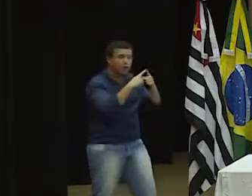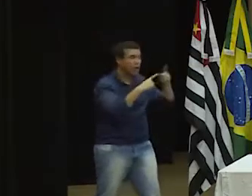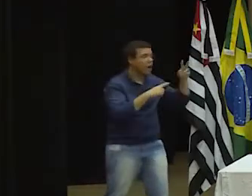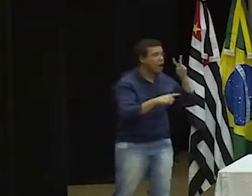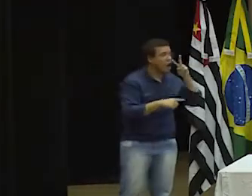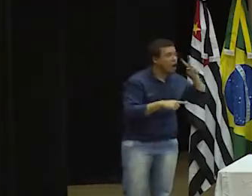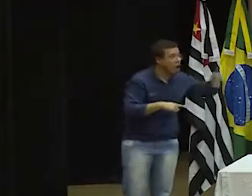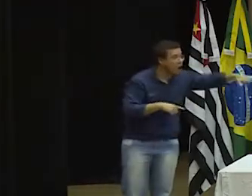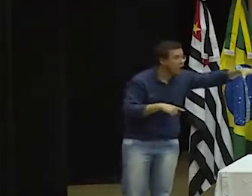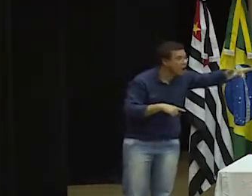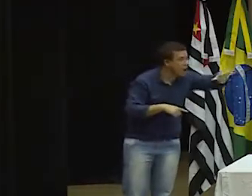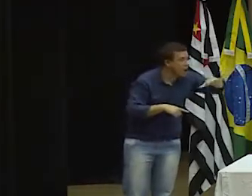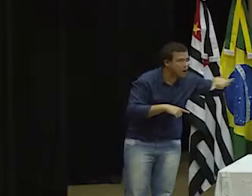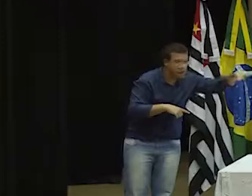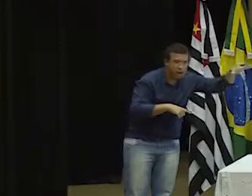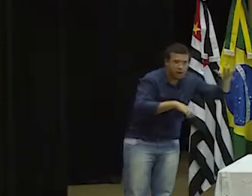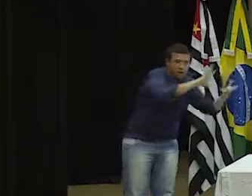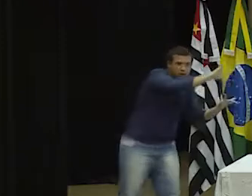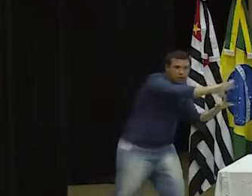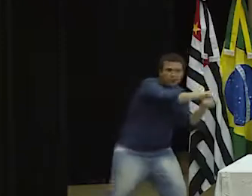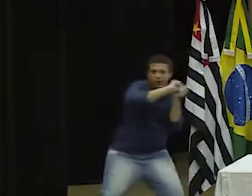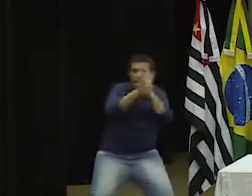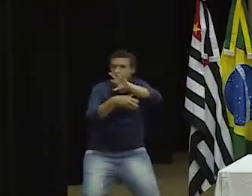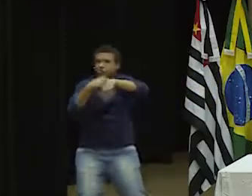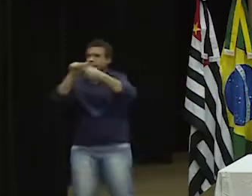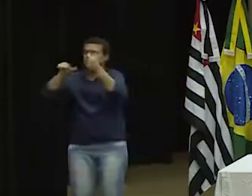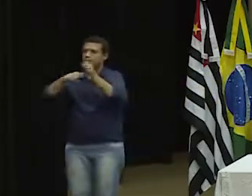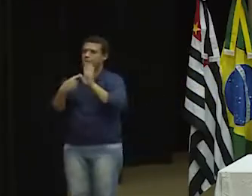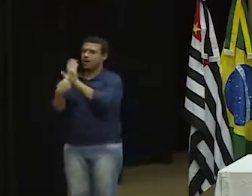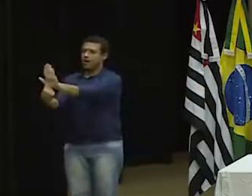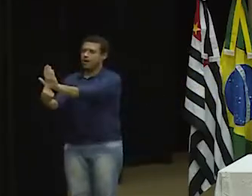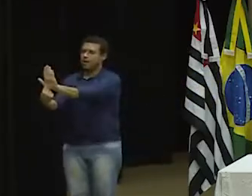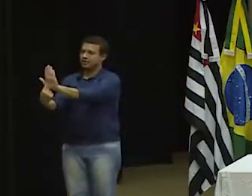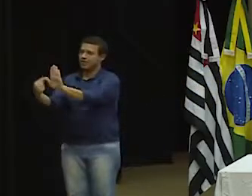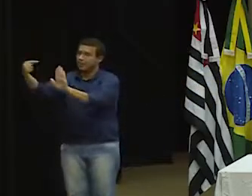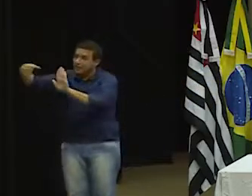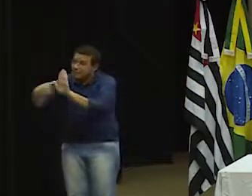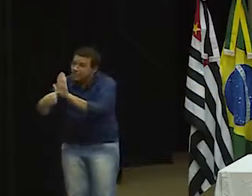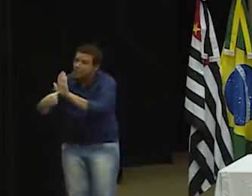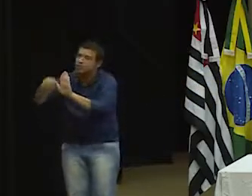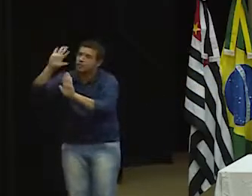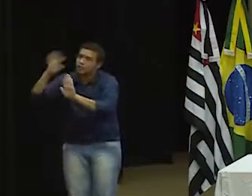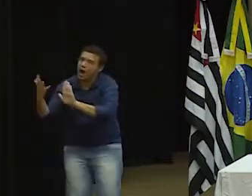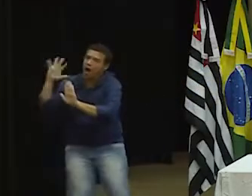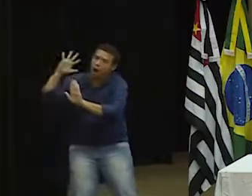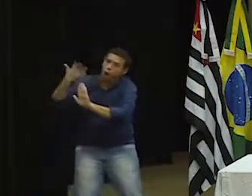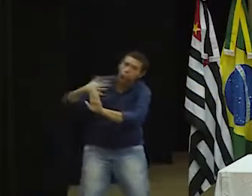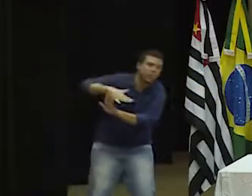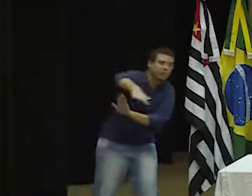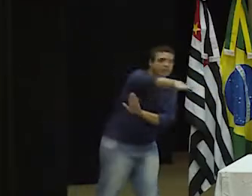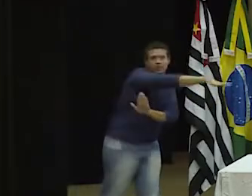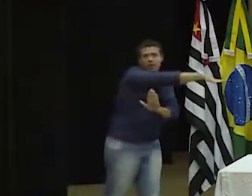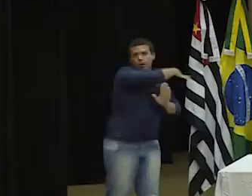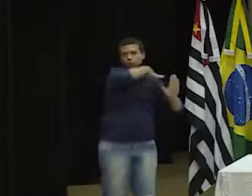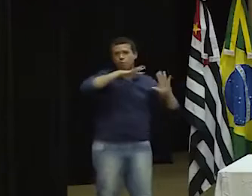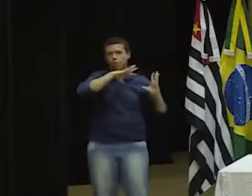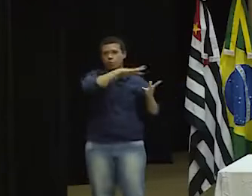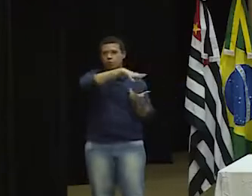literatura. Porque a gente observa, transforma e